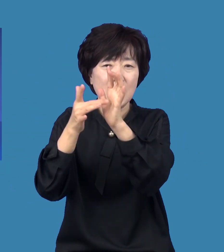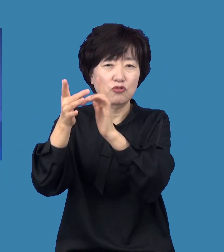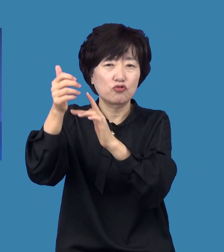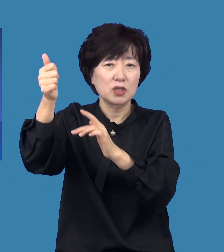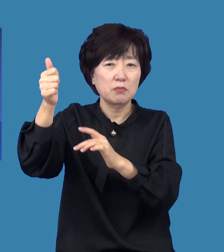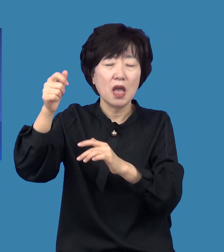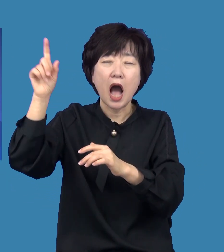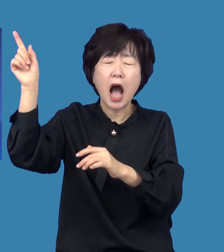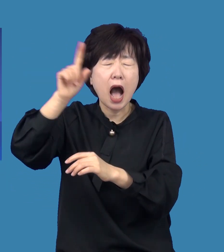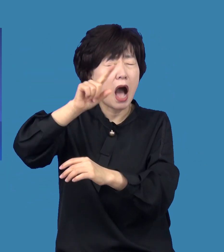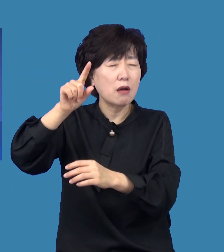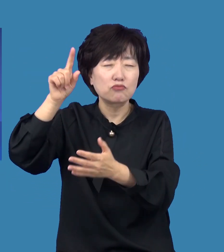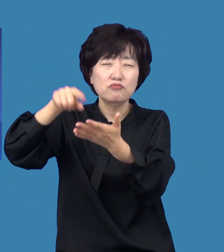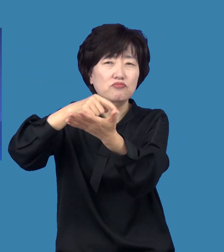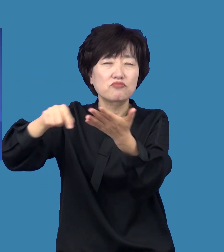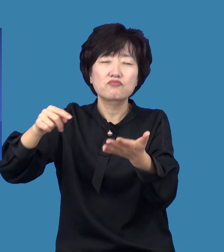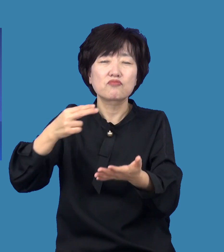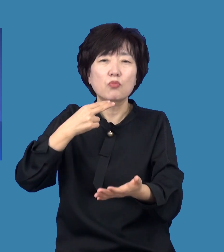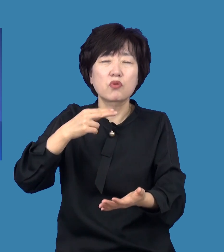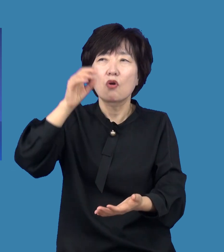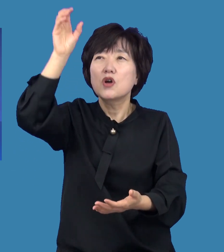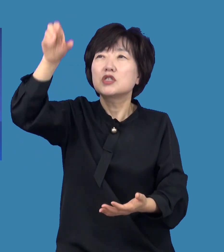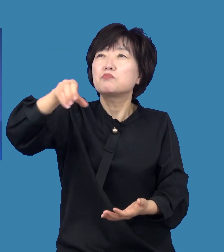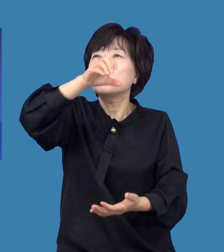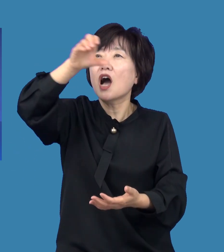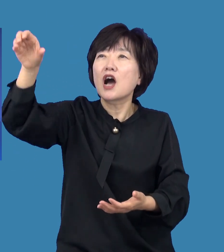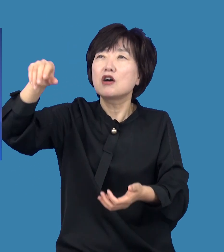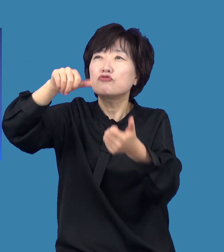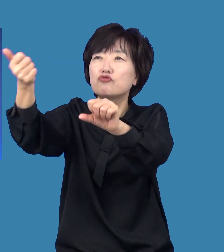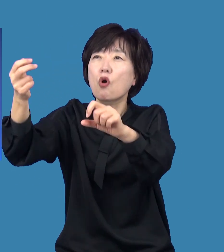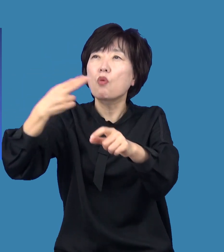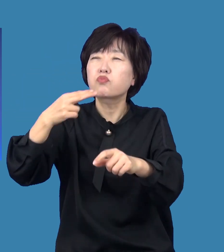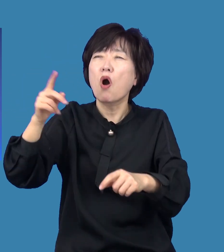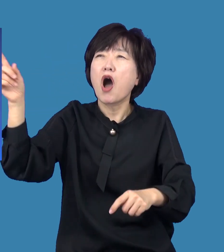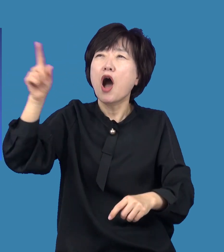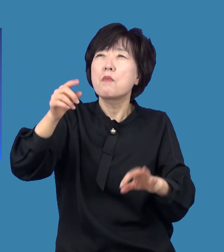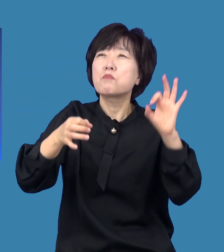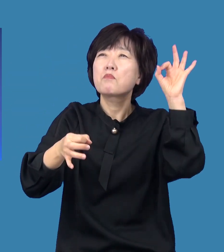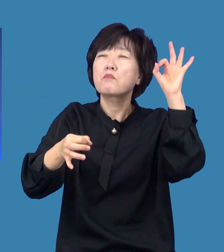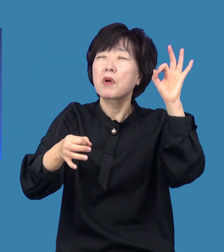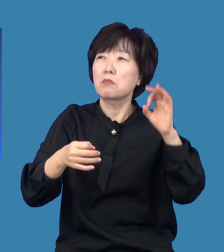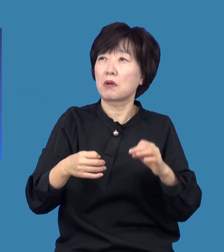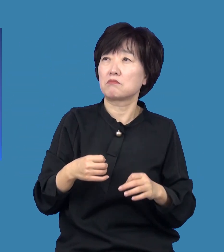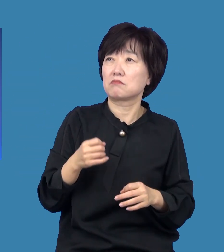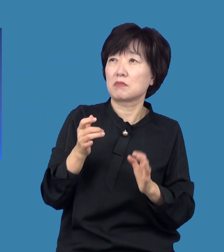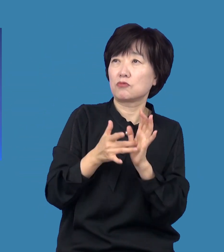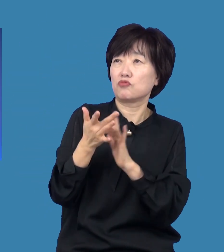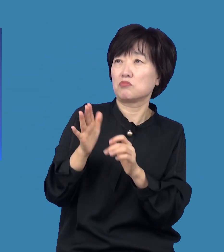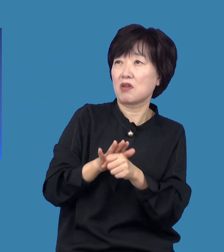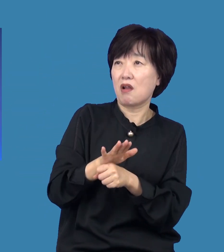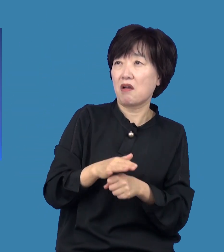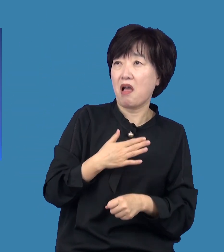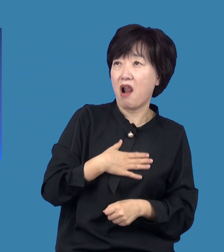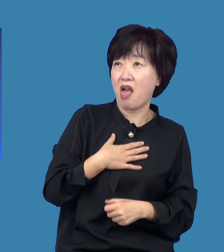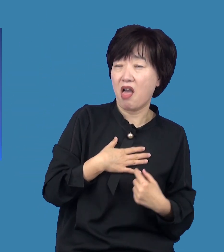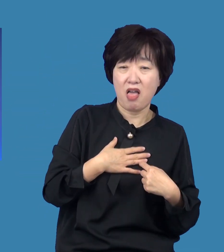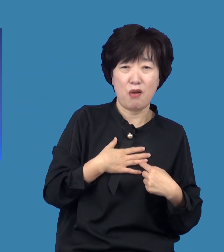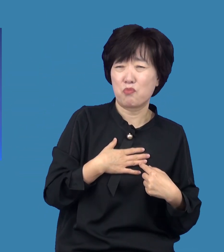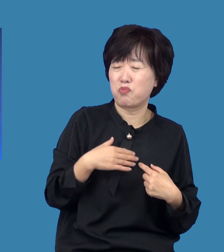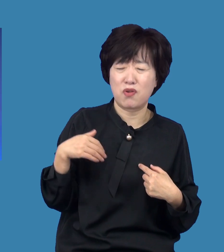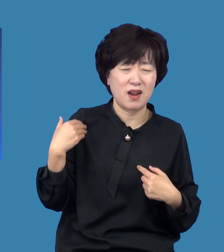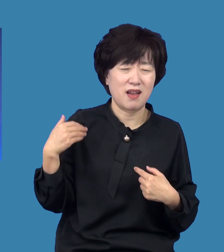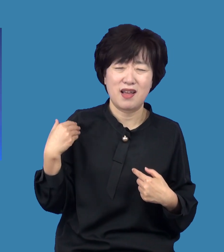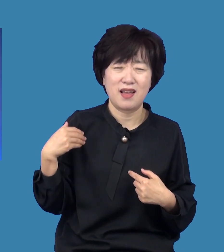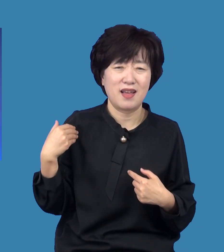안 치르셨어. 뭐 십자가도 안 지시고 죽지도 않으시고 아무 대가도 안 치르셨으면 그건 예수님께서 우리를 사랑하신 게 아니라는 거야. 사랑은